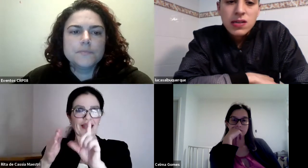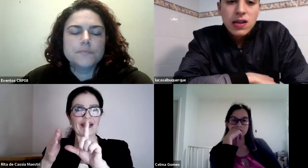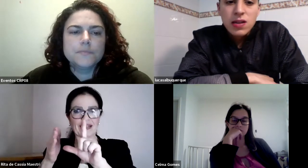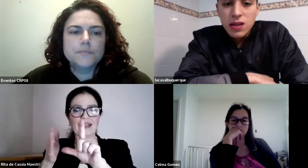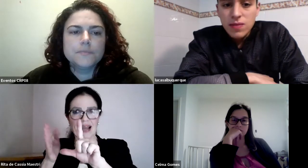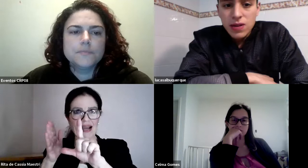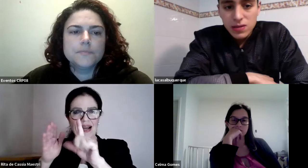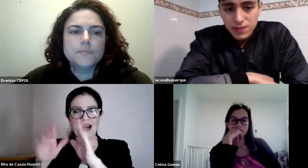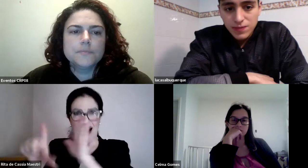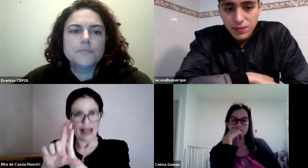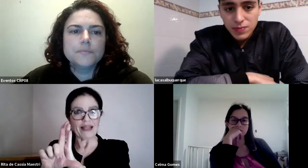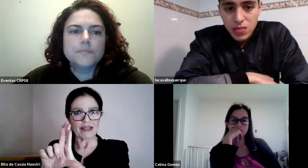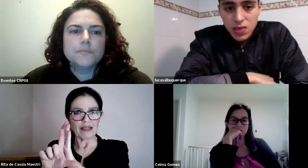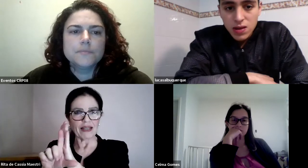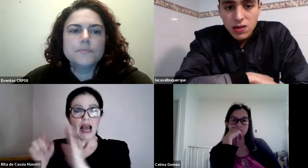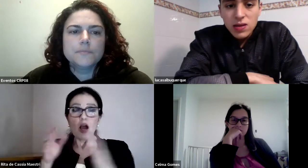antes da lei de Libras,